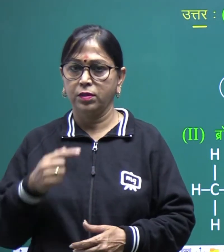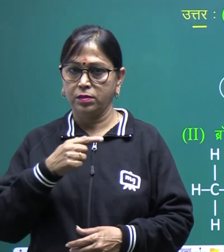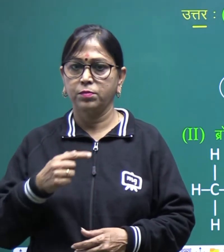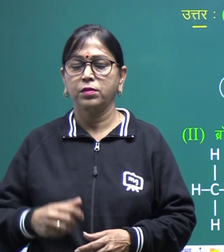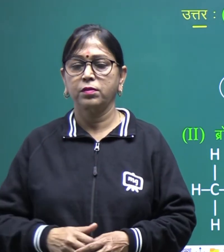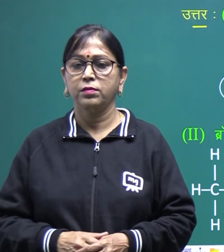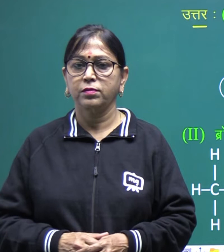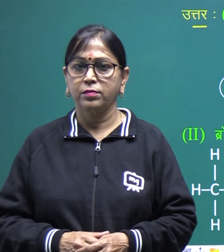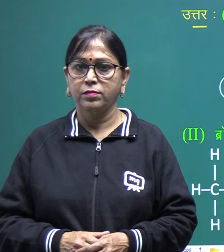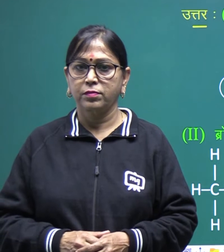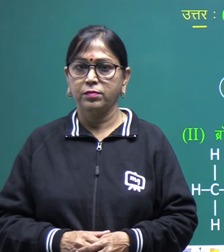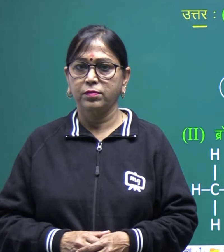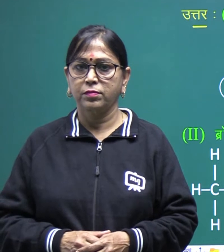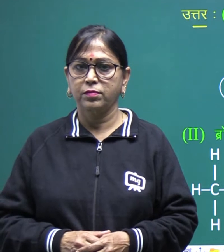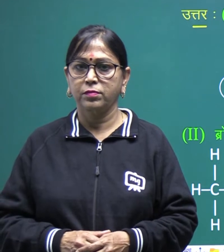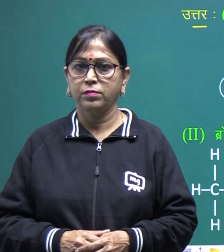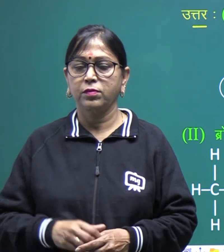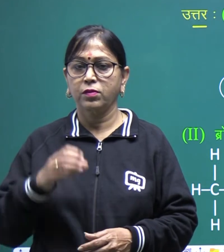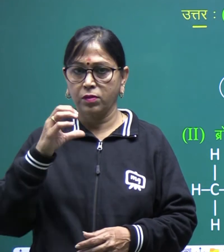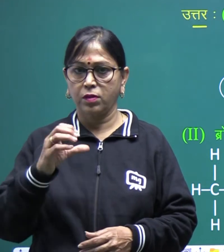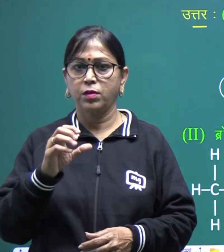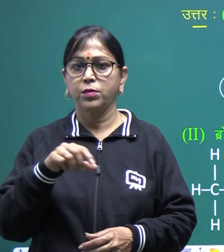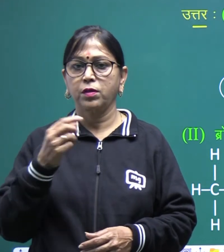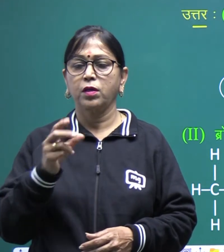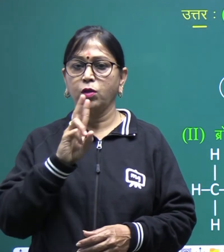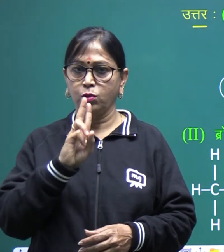इसमें कार्बन के 2 परमाणु,